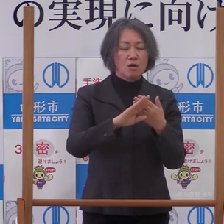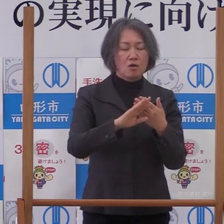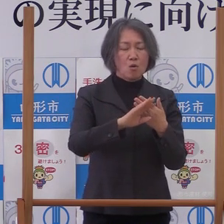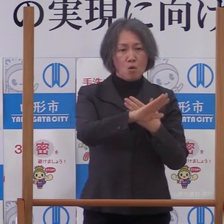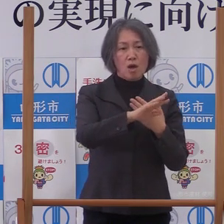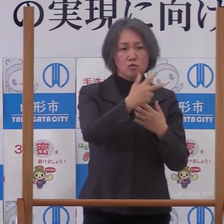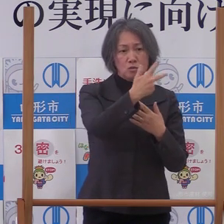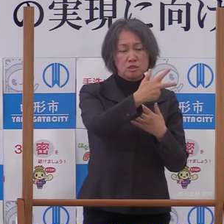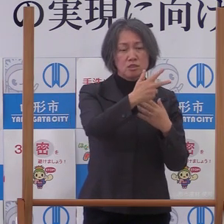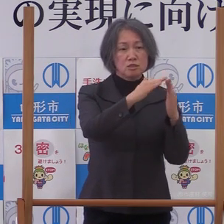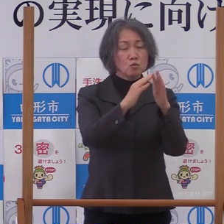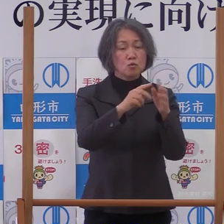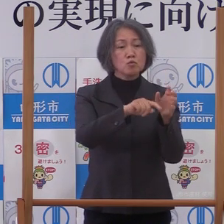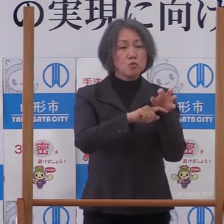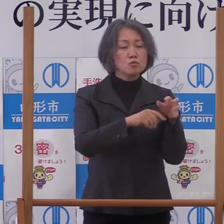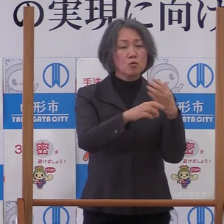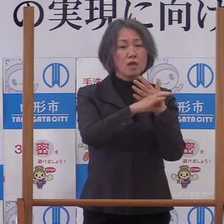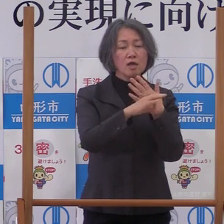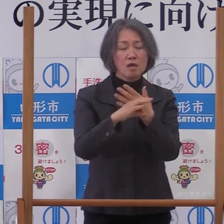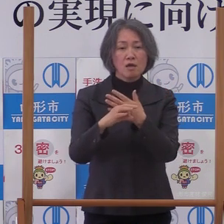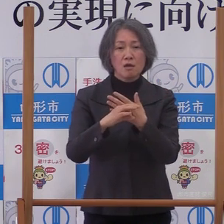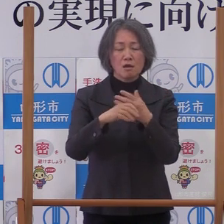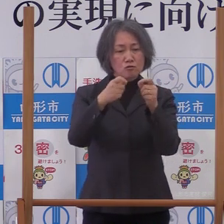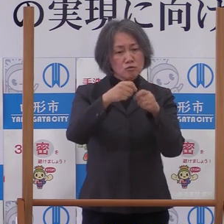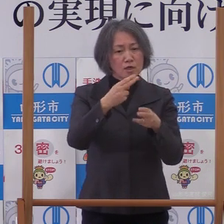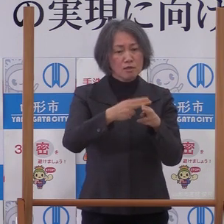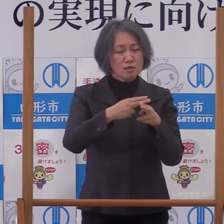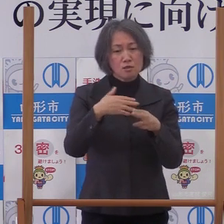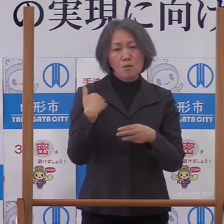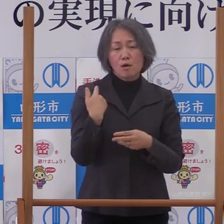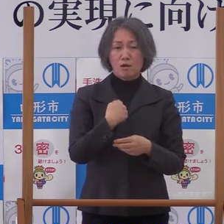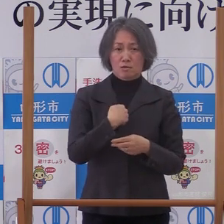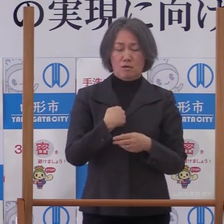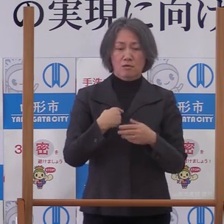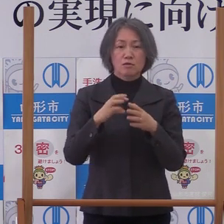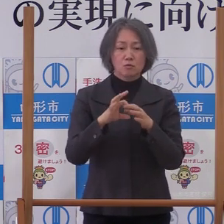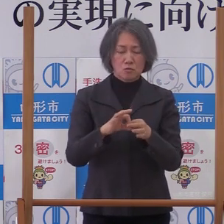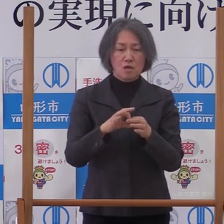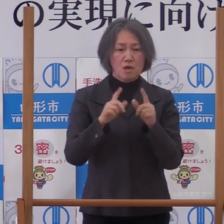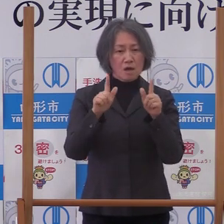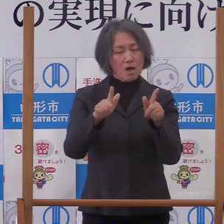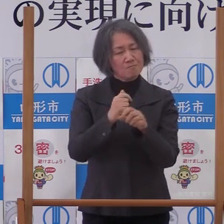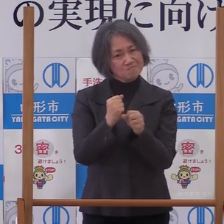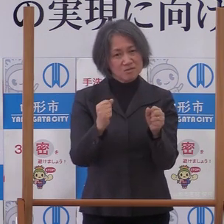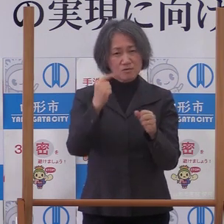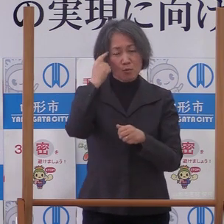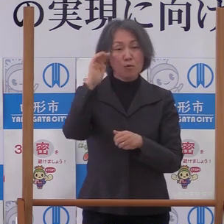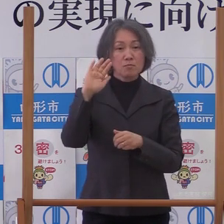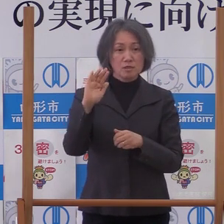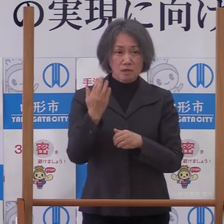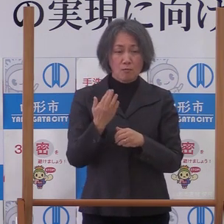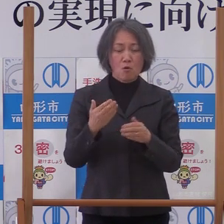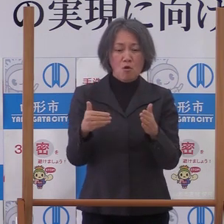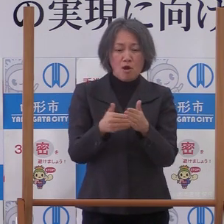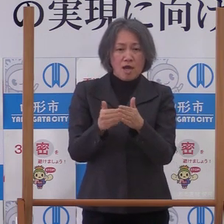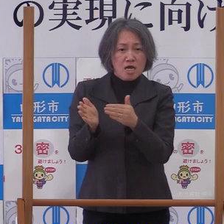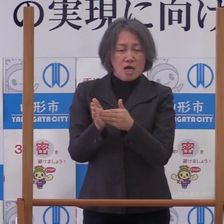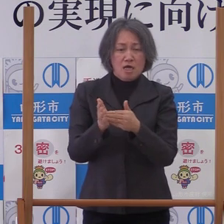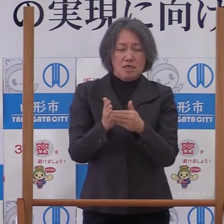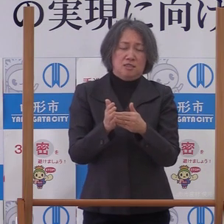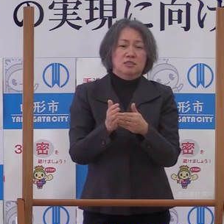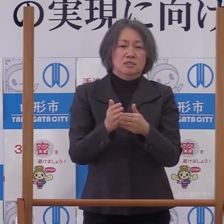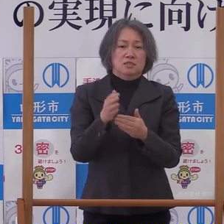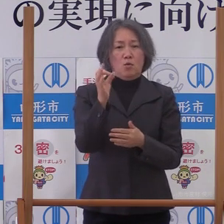と今わからないので何とも申し上げにくいんですけども、当然、限りのある財源の中でそれをどの